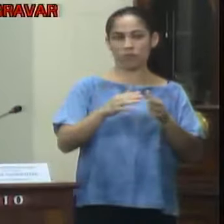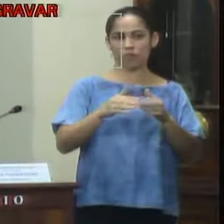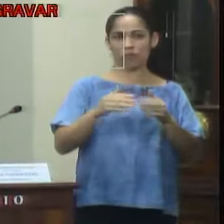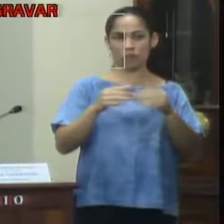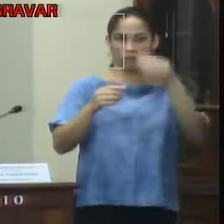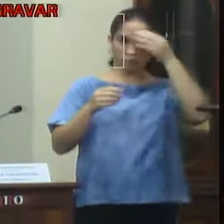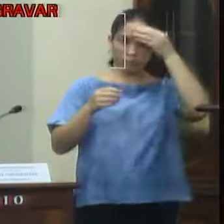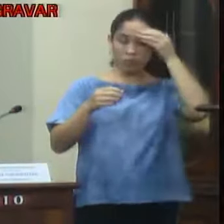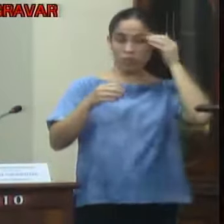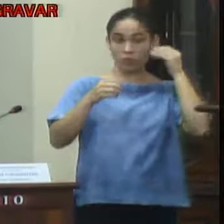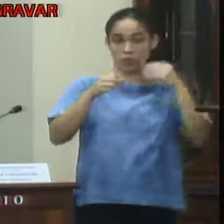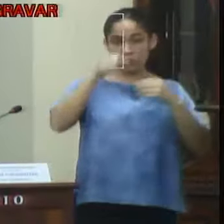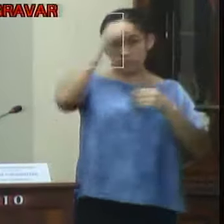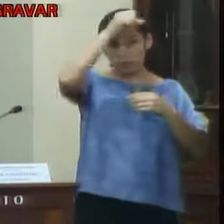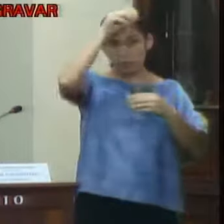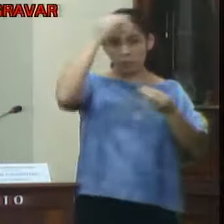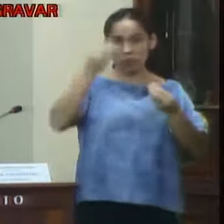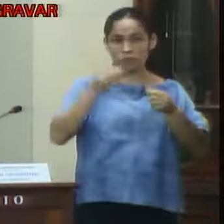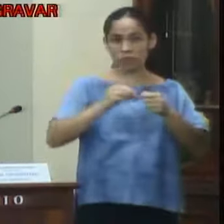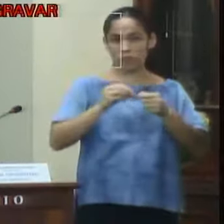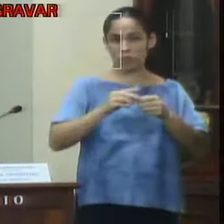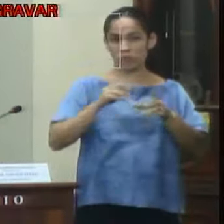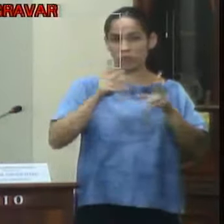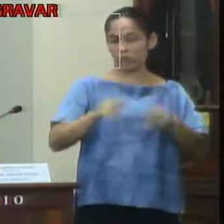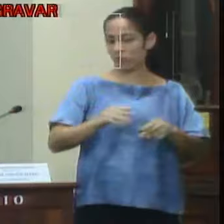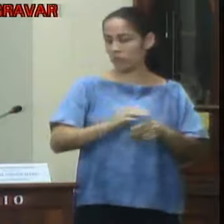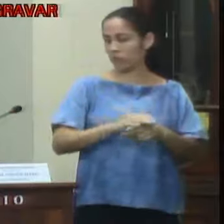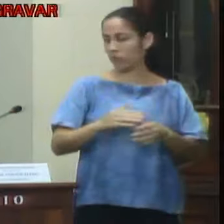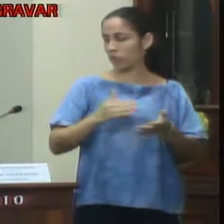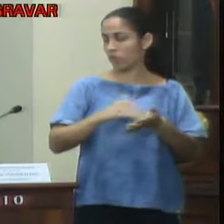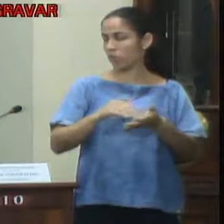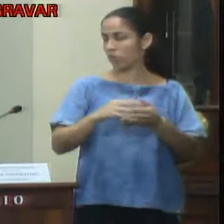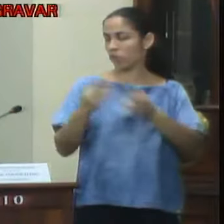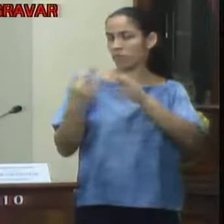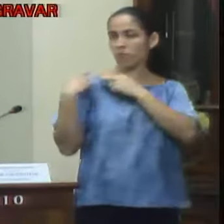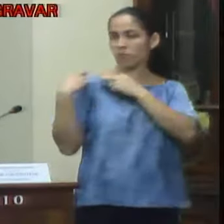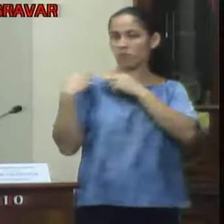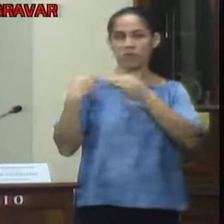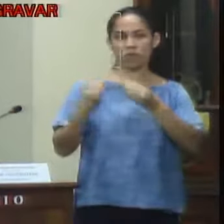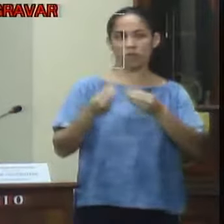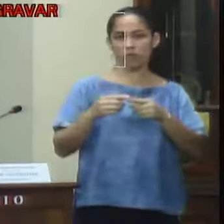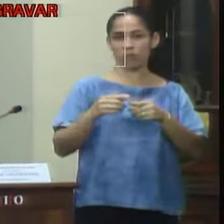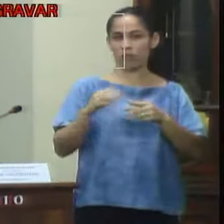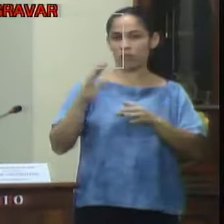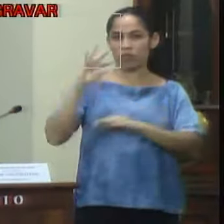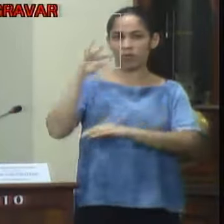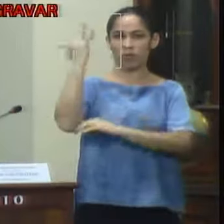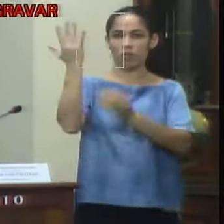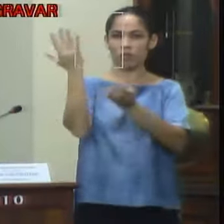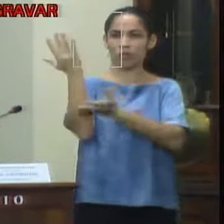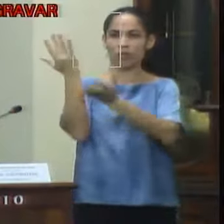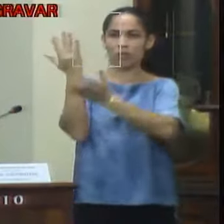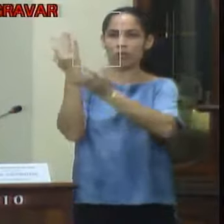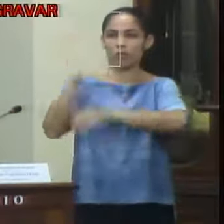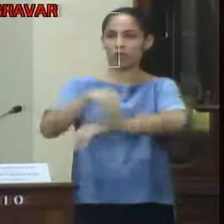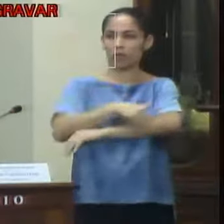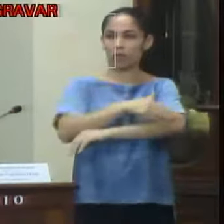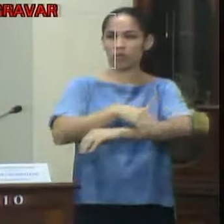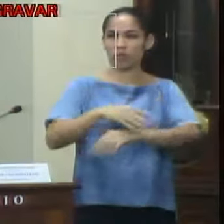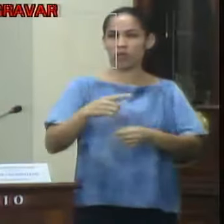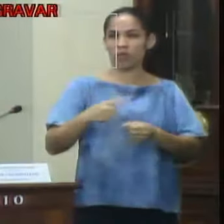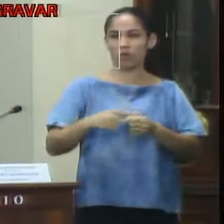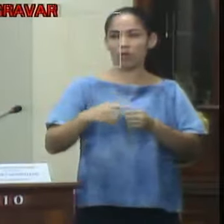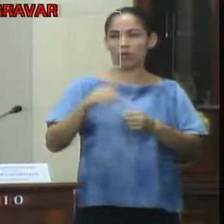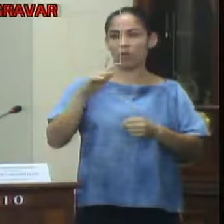Poder Executivo Municipal para que o mesmo viabilize, junto à secretaria responsável, o corte de árvores na estrada de acesso no bairro